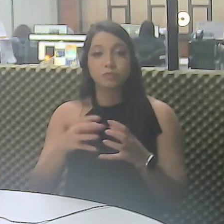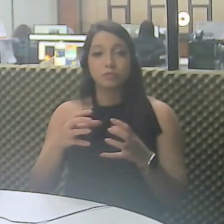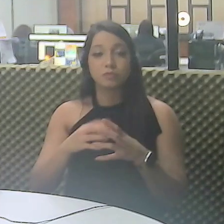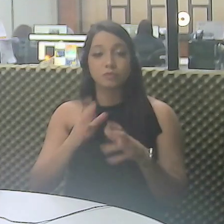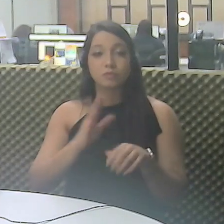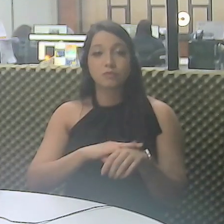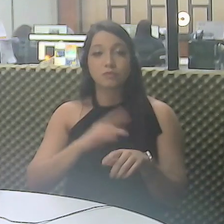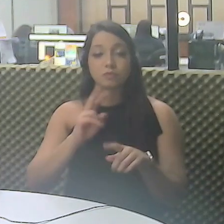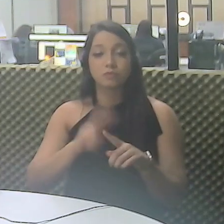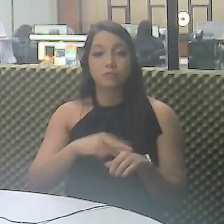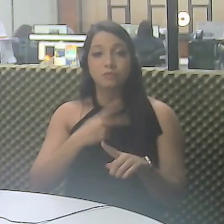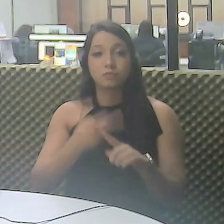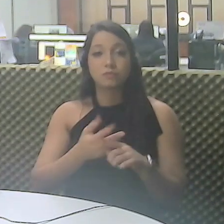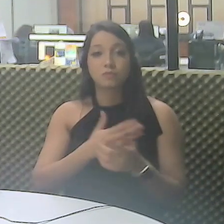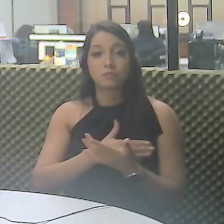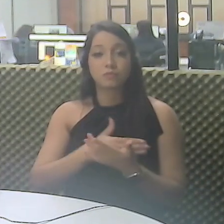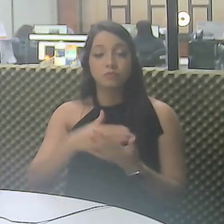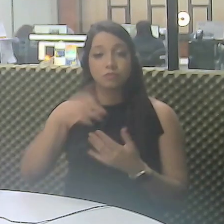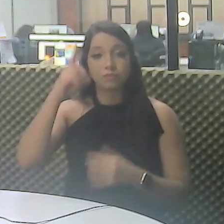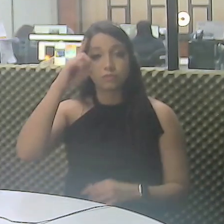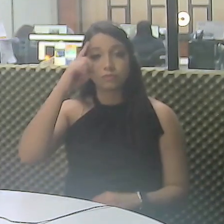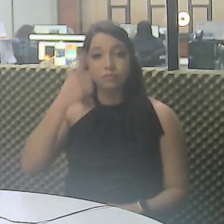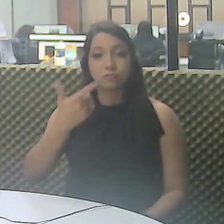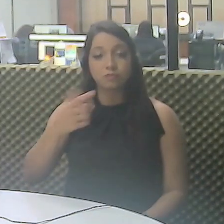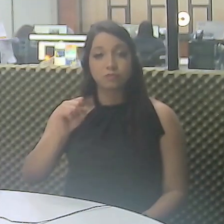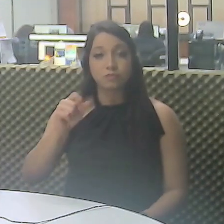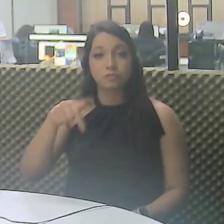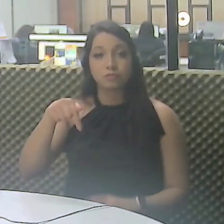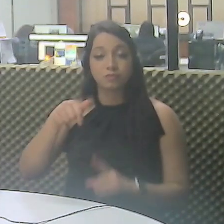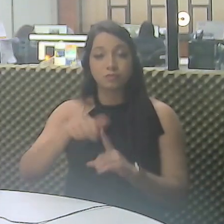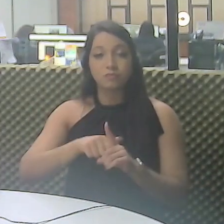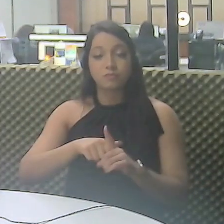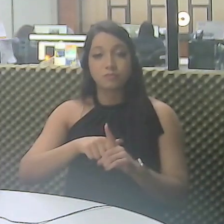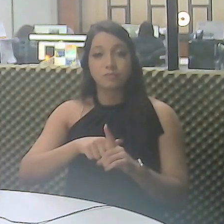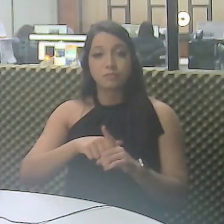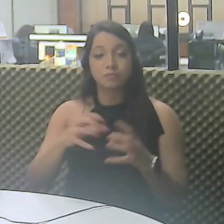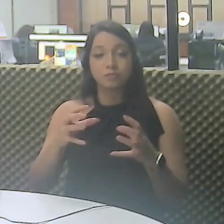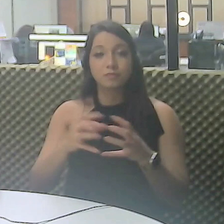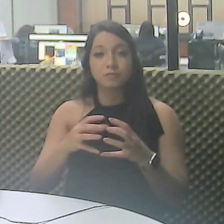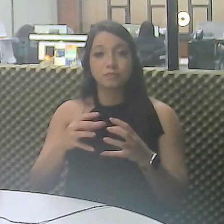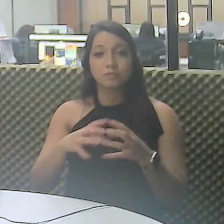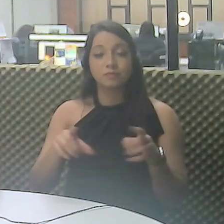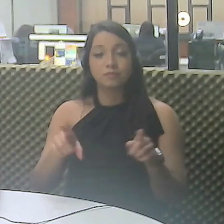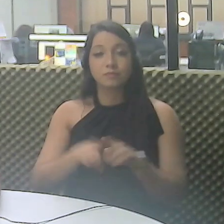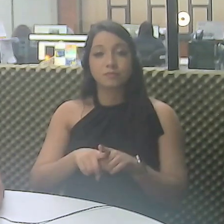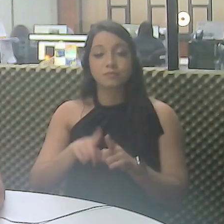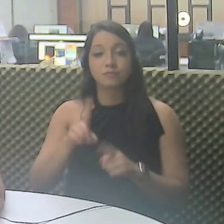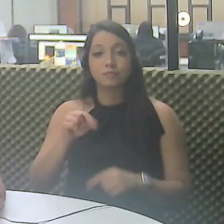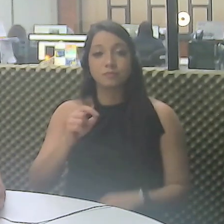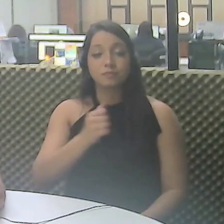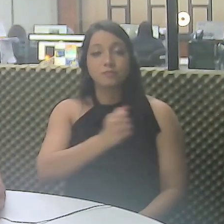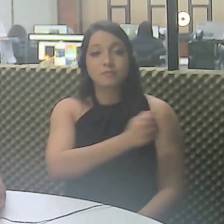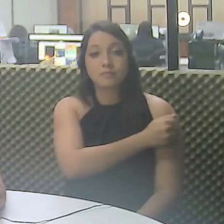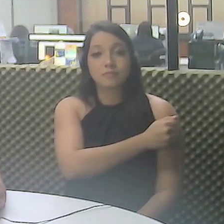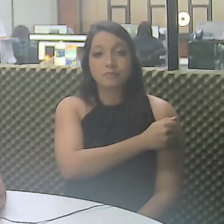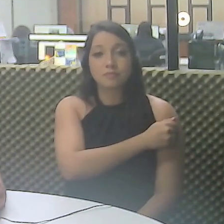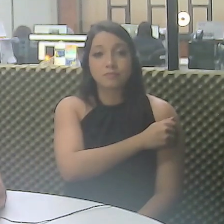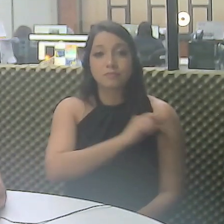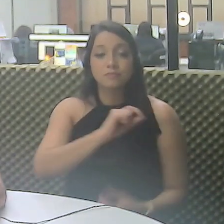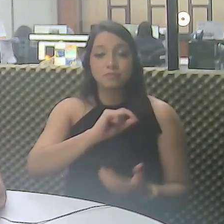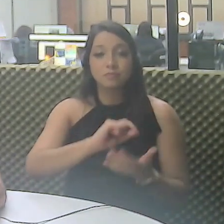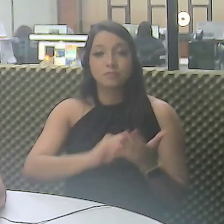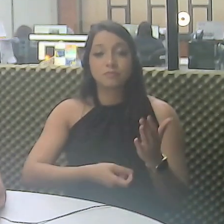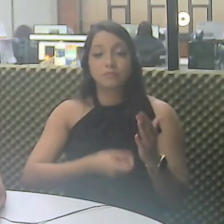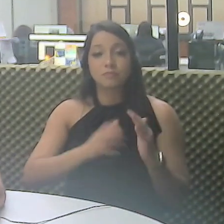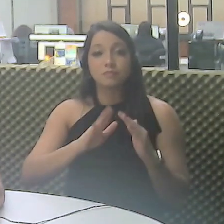horário estendido iniciarão no dia 28 deste mês. As turmas também serão formadas por estudantes já